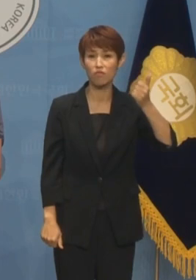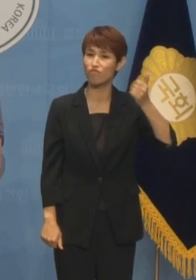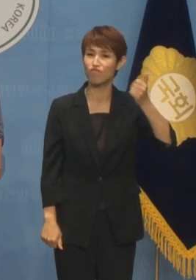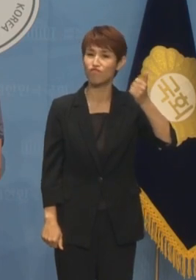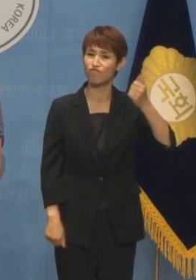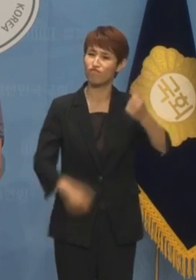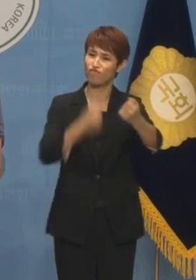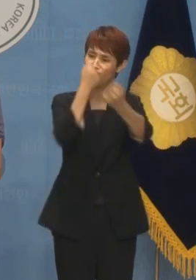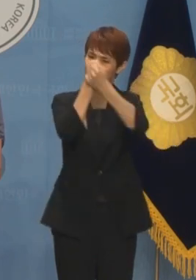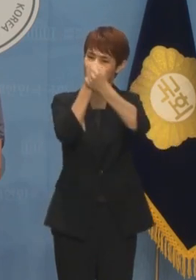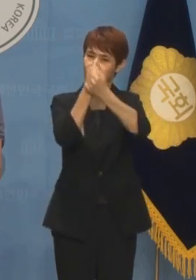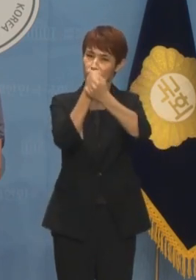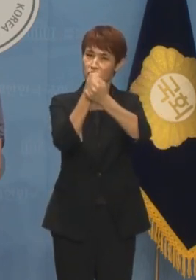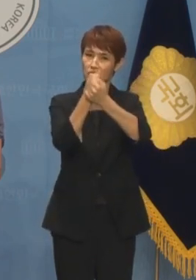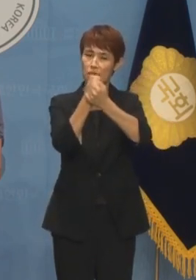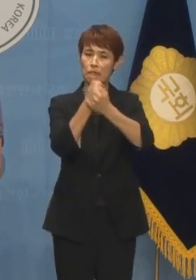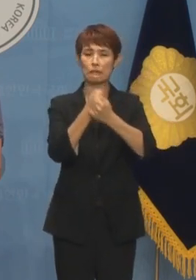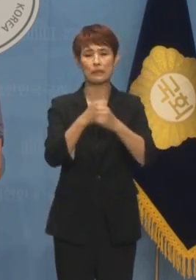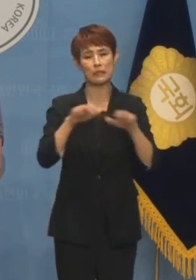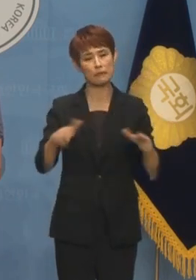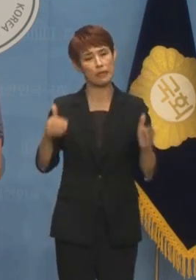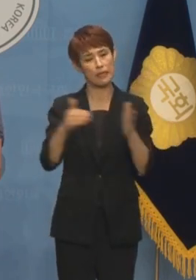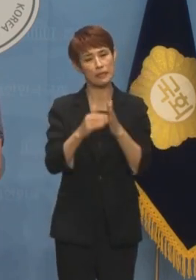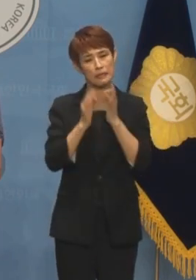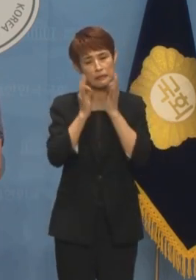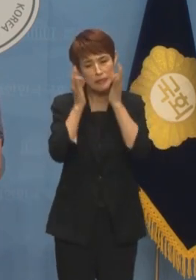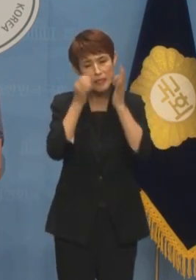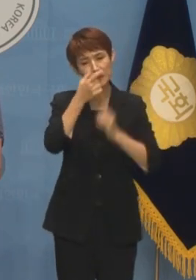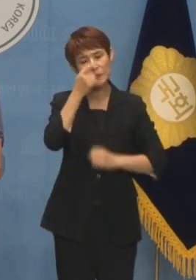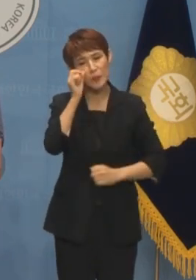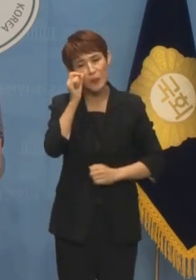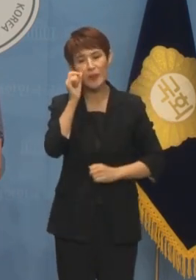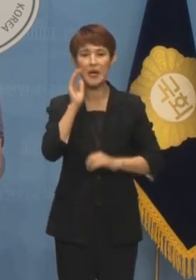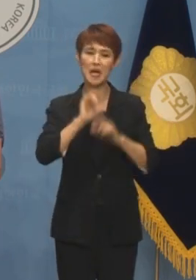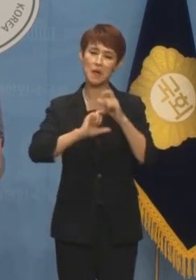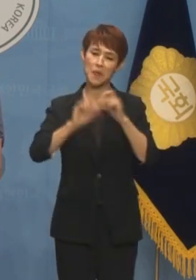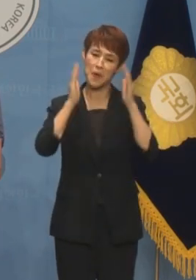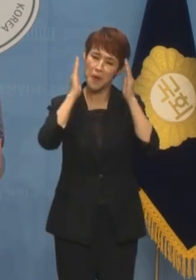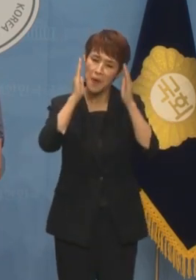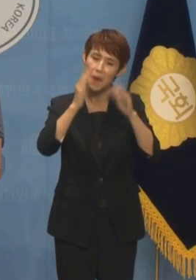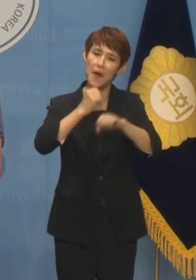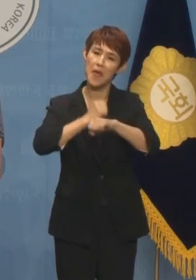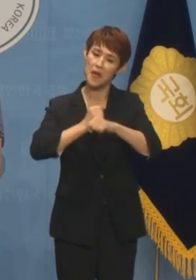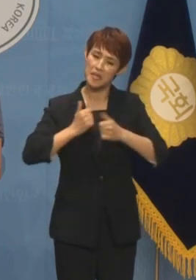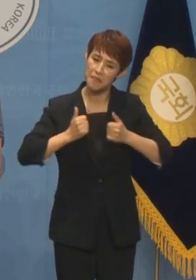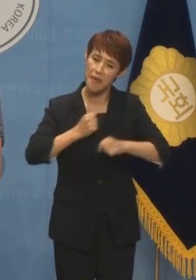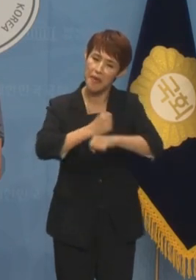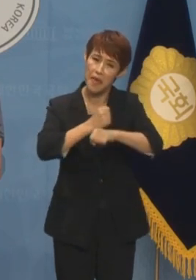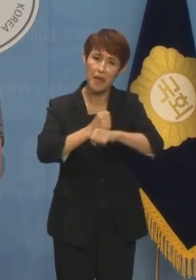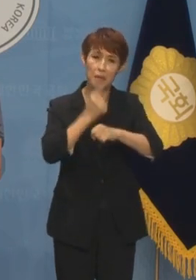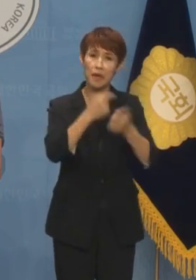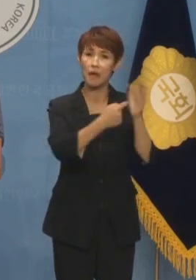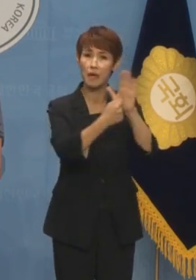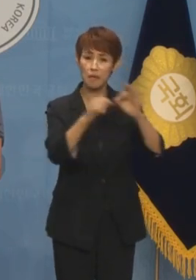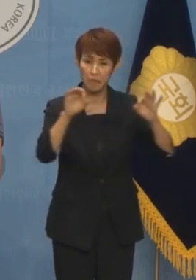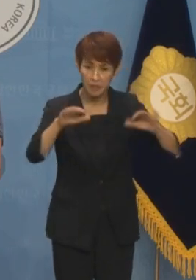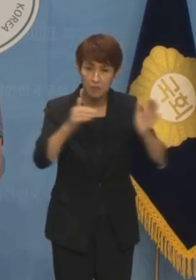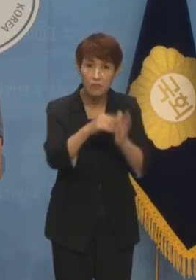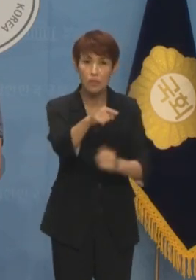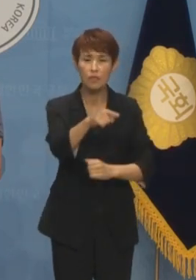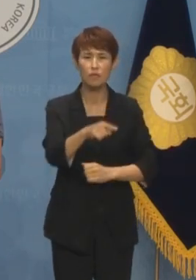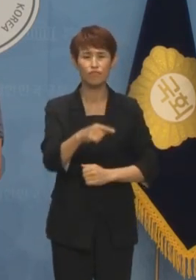그간 힘과 노력이 많이 부족했으니 앞으로 더 뛰겠다고 답변했습니다 이것은